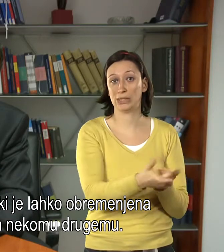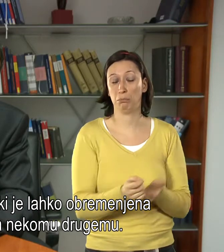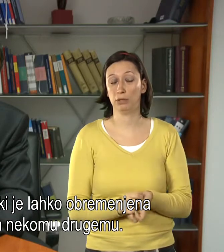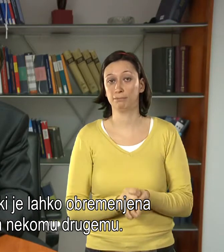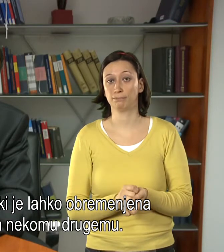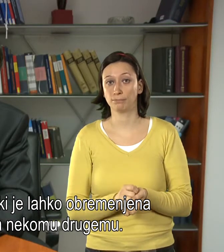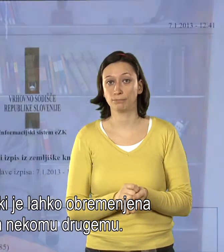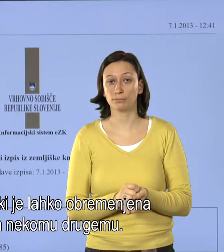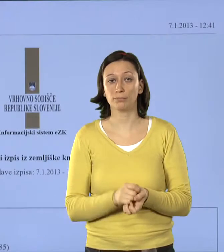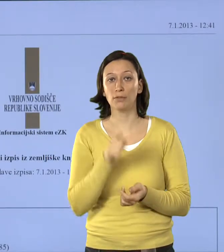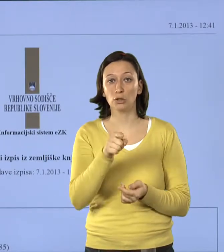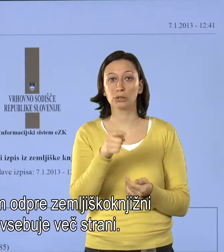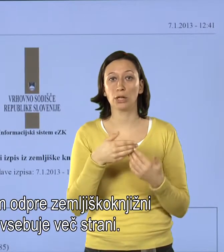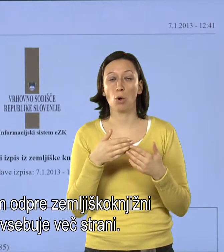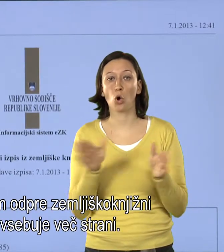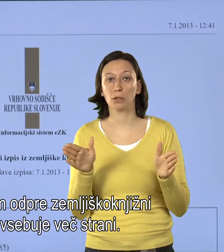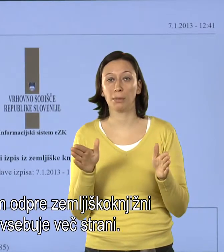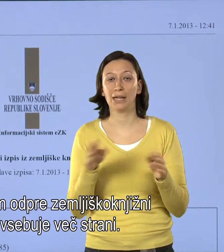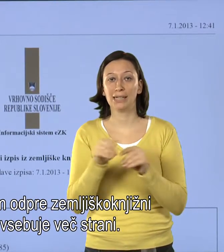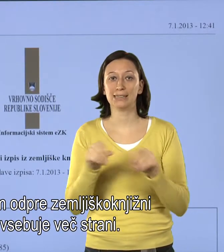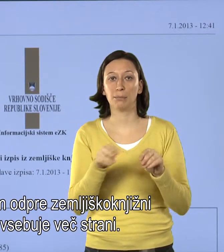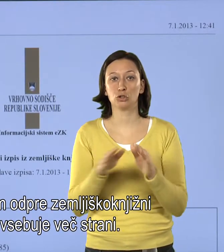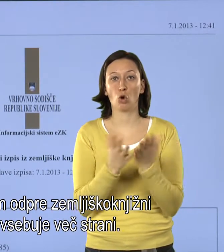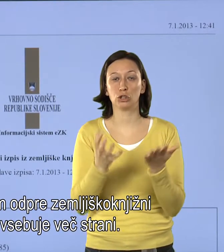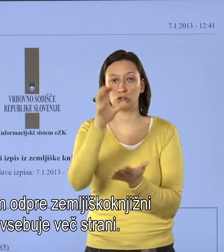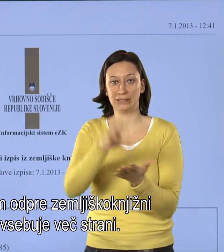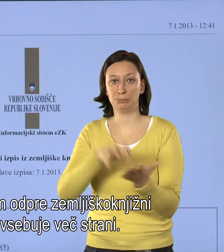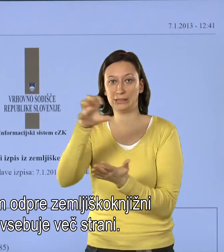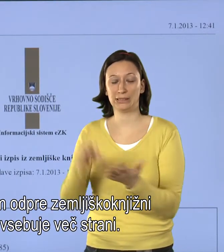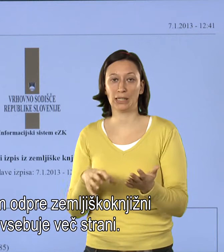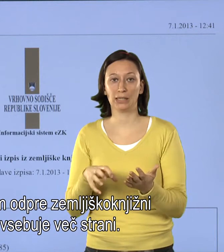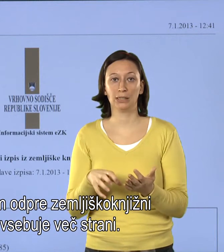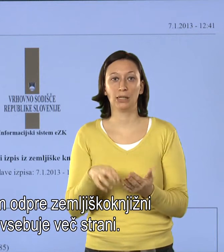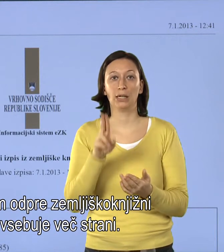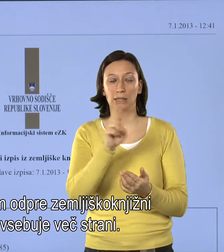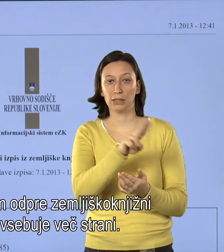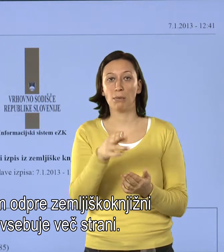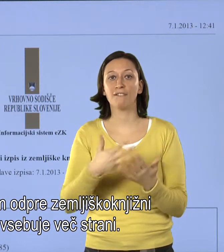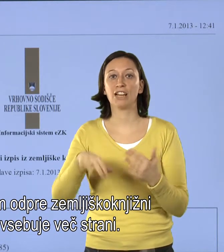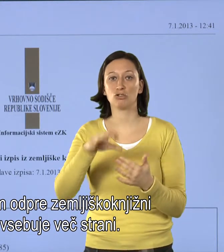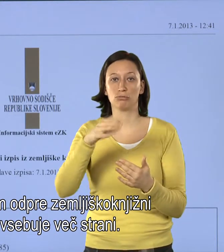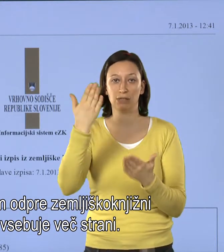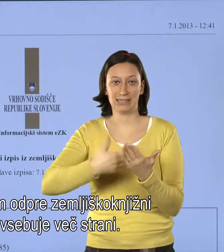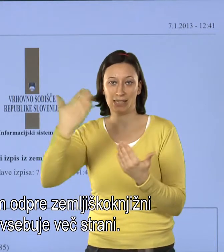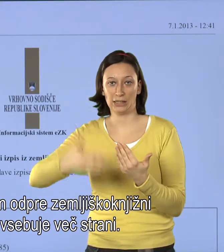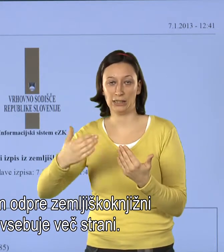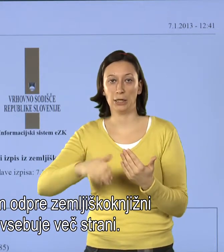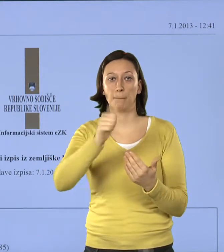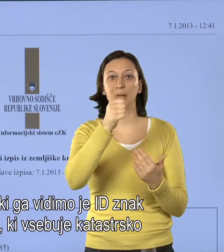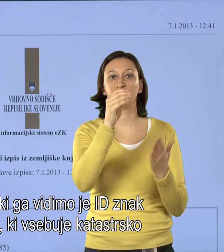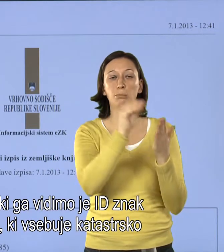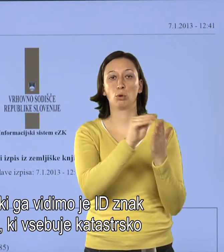drugemu. Tako se nam odpre zemljiškoknjižni izpisek, ki ima več strani.